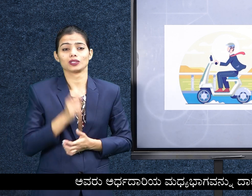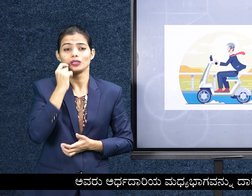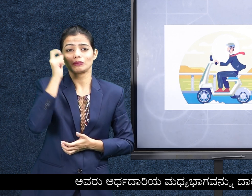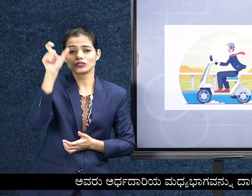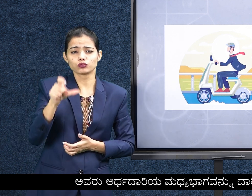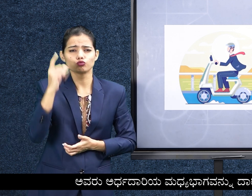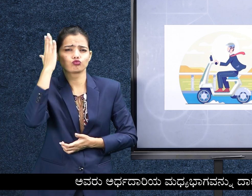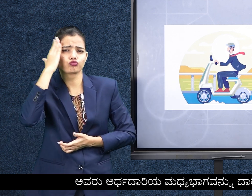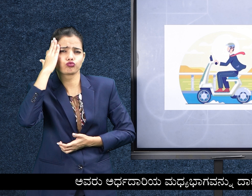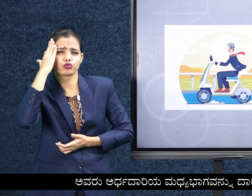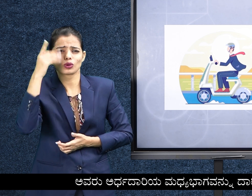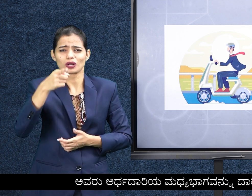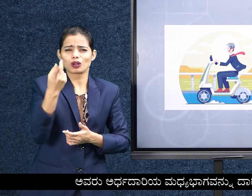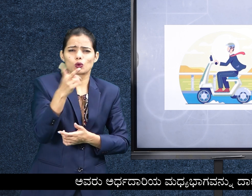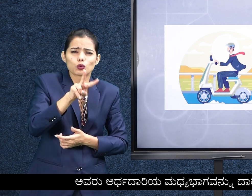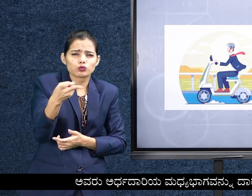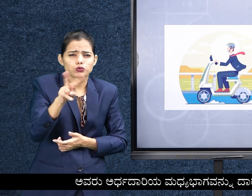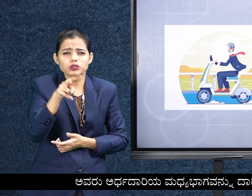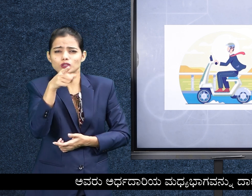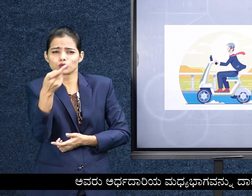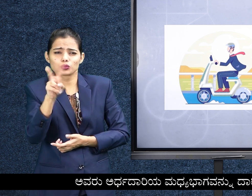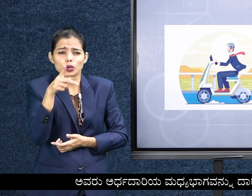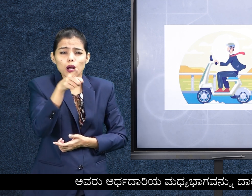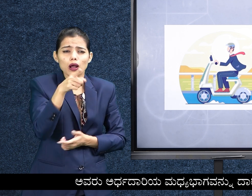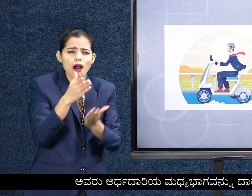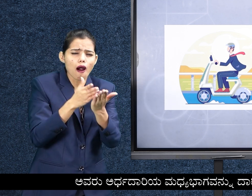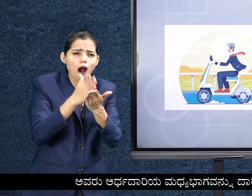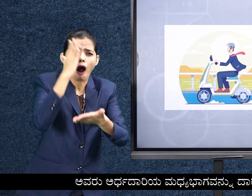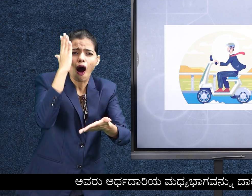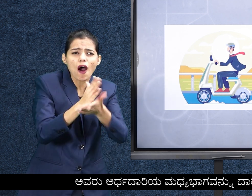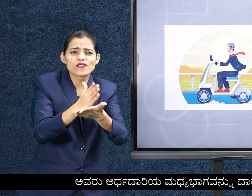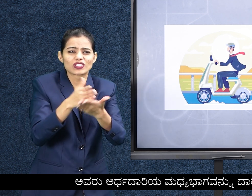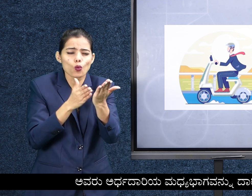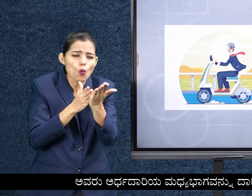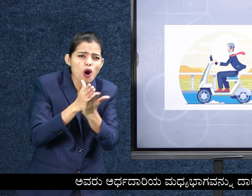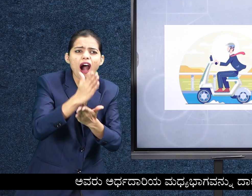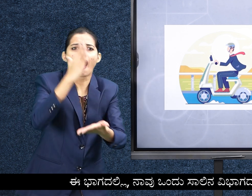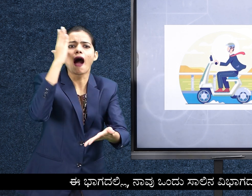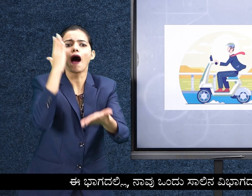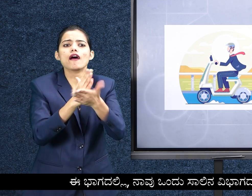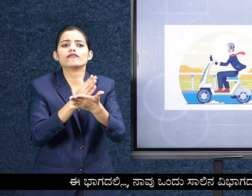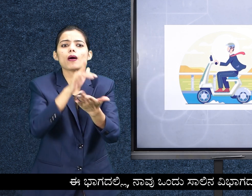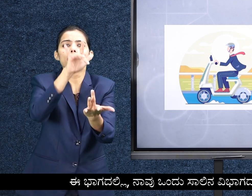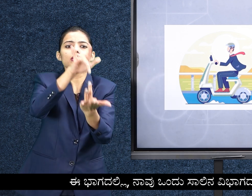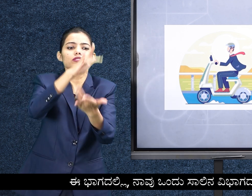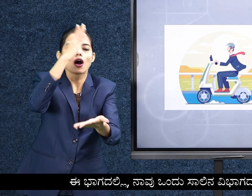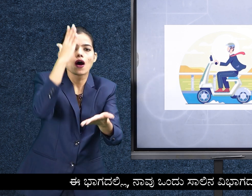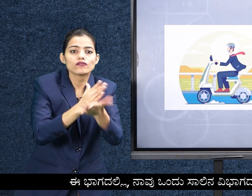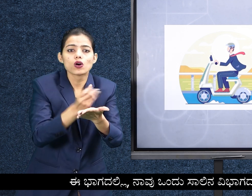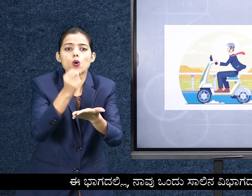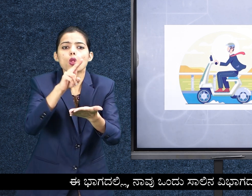ಅವರು ಅರ್ಧ ದಾರಿಯ ಮಧ್ಯಭಾಗವನ್ನು ದಾಟಿದರೂ ಎಲ್ಲವೂ ಎಂದು ತಿಳಿಯಬೇಕು. ಈ ಭಾಗದಲ್ಲಿ ನಾವು ಒಂದು ಸಾಲಿನ